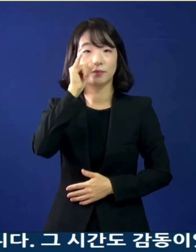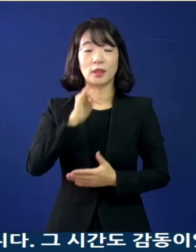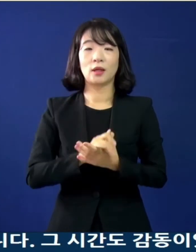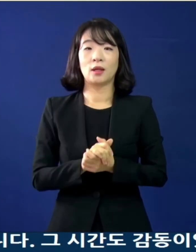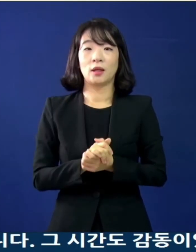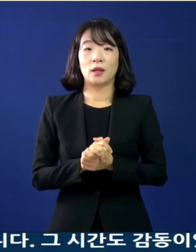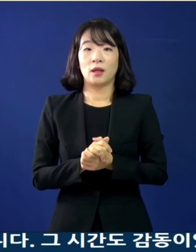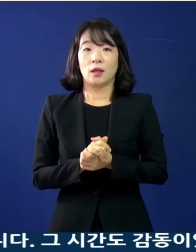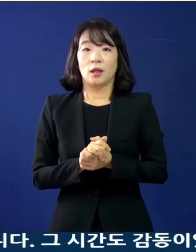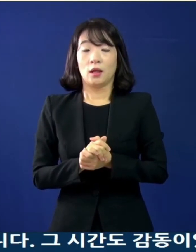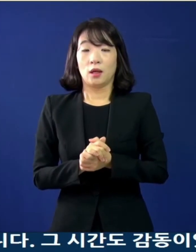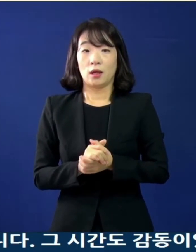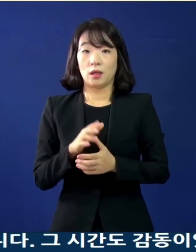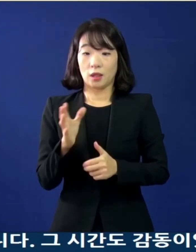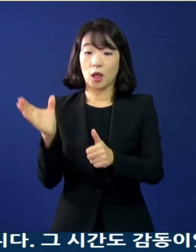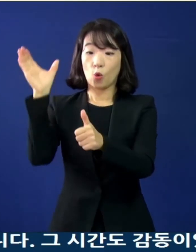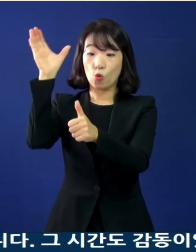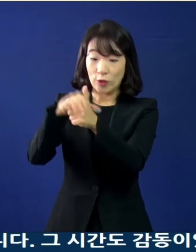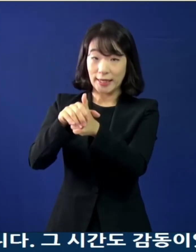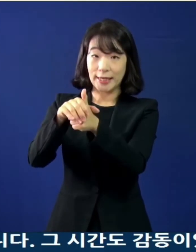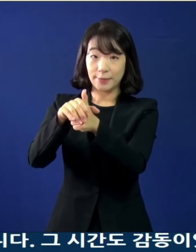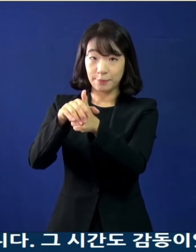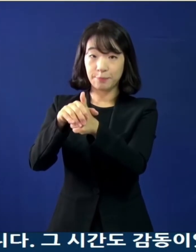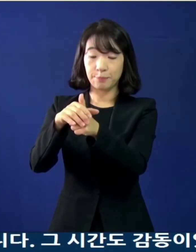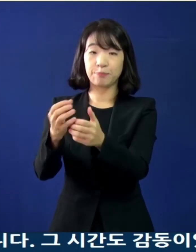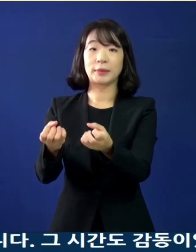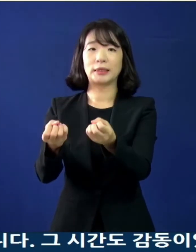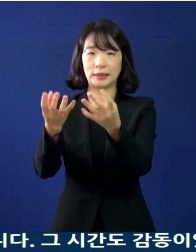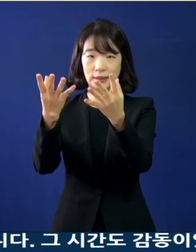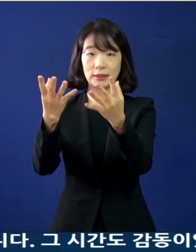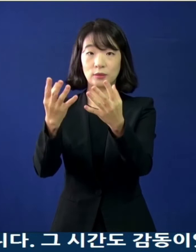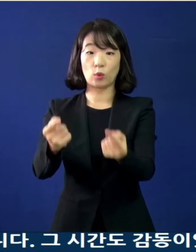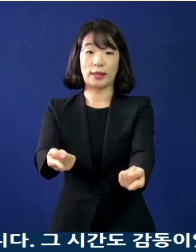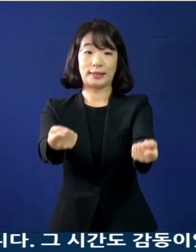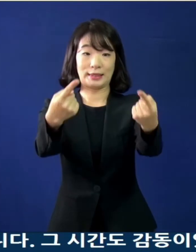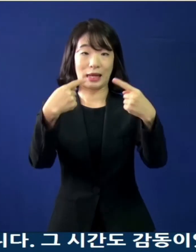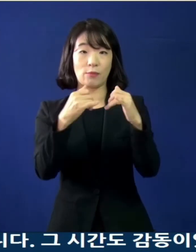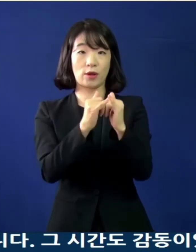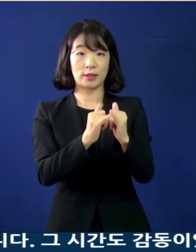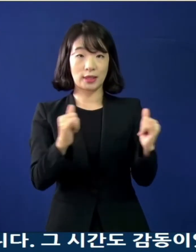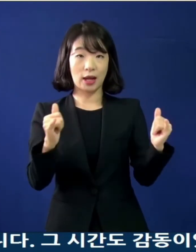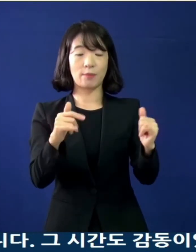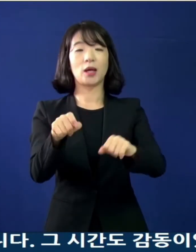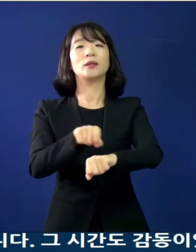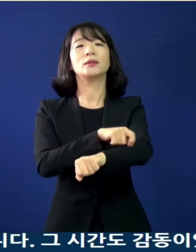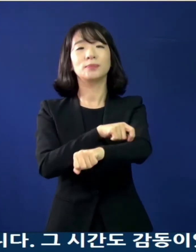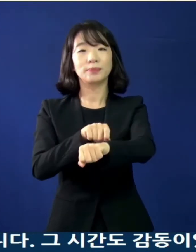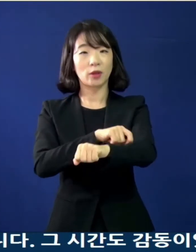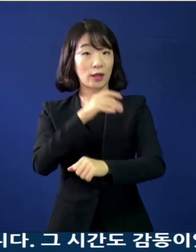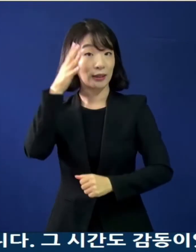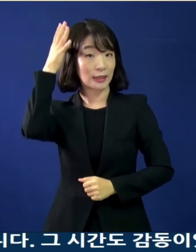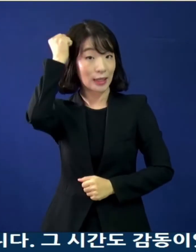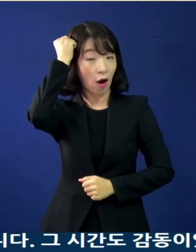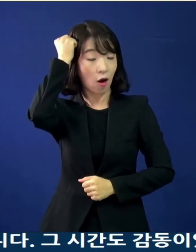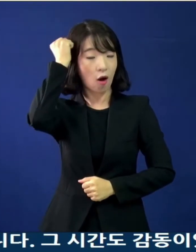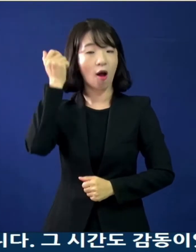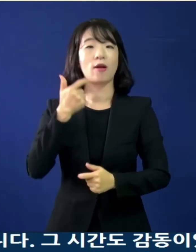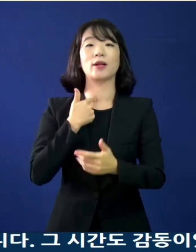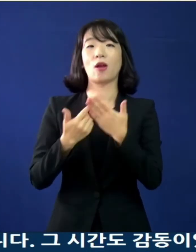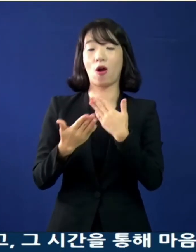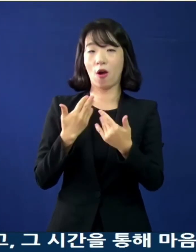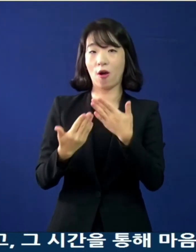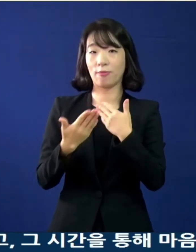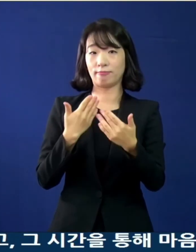위임식은 이토록 위임식에 참여하는 사람에게는 특별한 기억과 경험을 주는